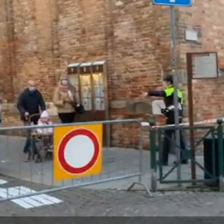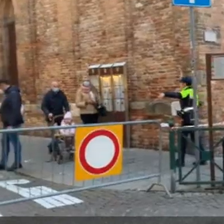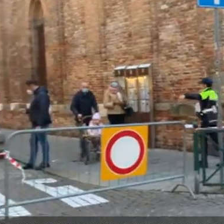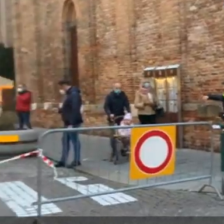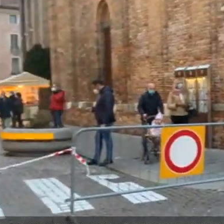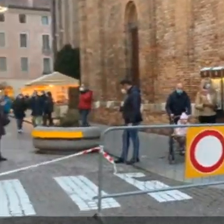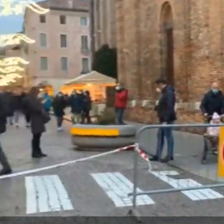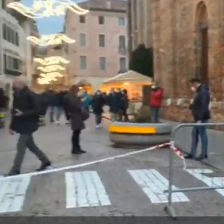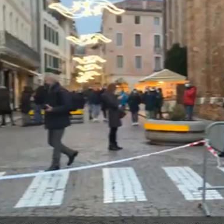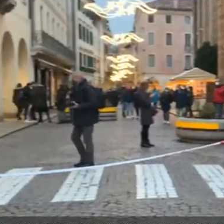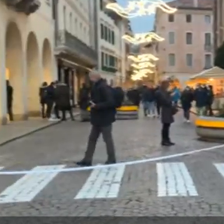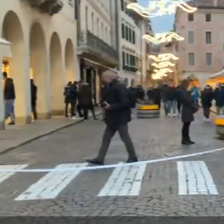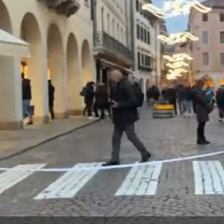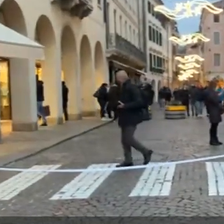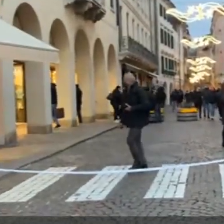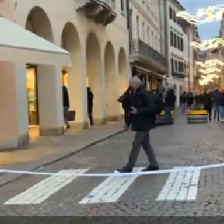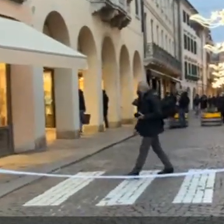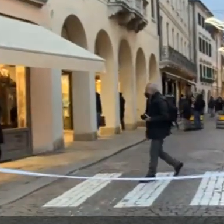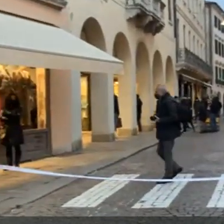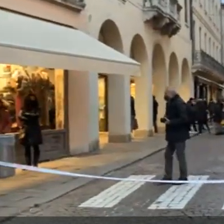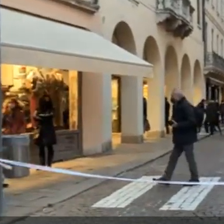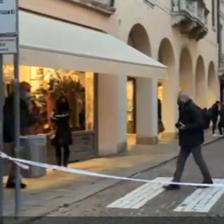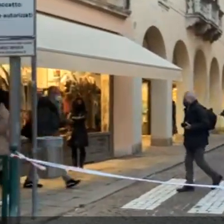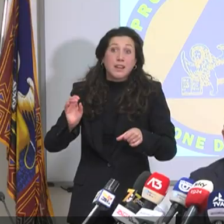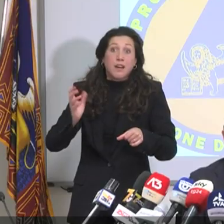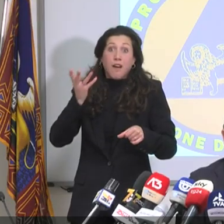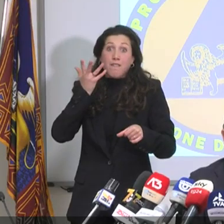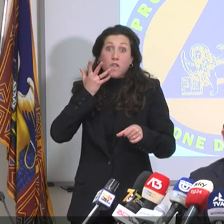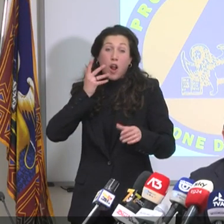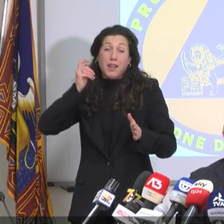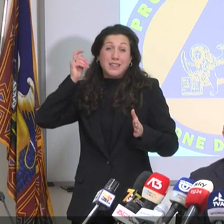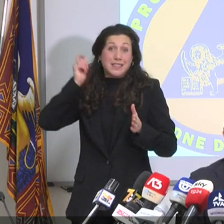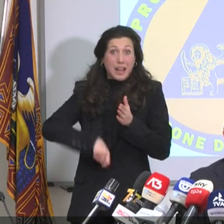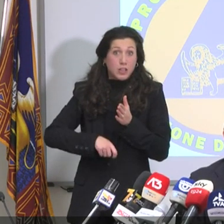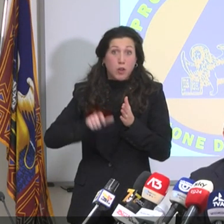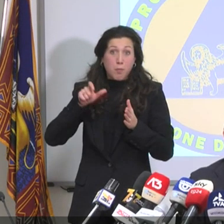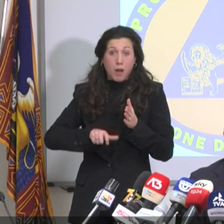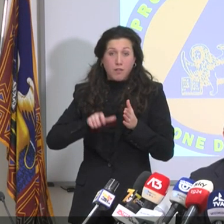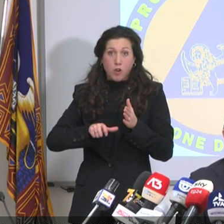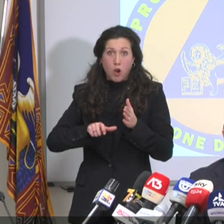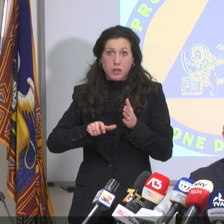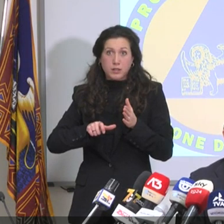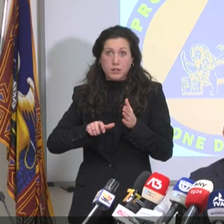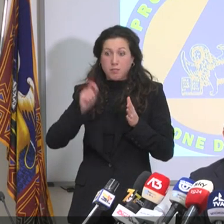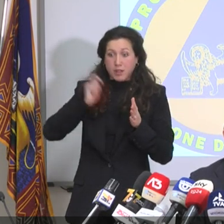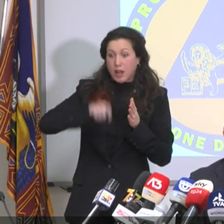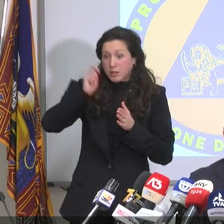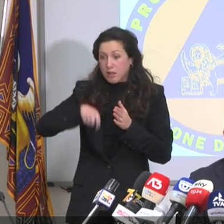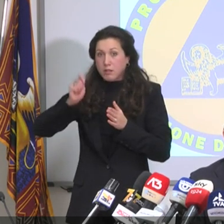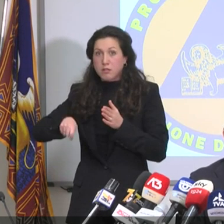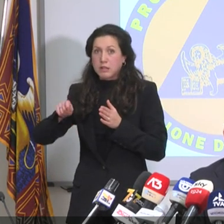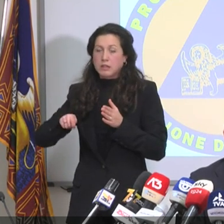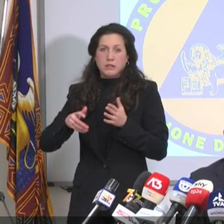preoccupazione. Circa le sanzioni previste, Zaia si appella al buon senso. La strada è tanto lunga per arrivare ad aprile, arrivare alle vaccinazioni,